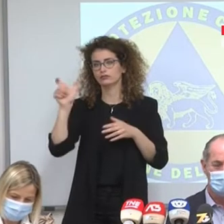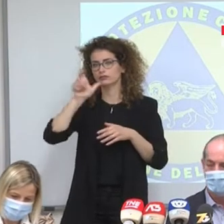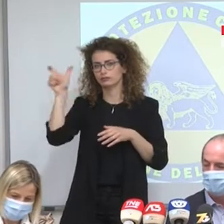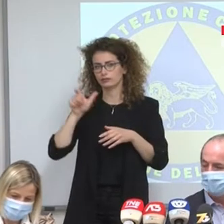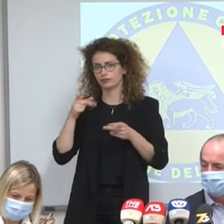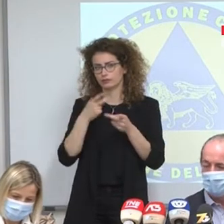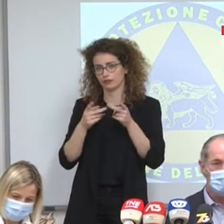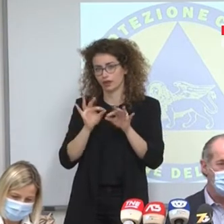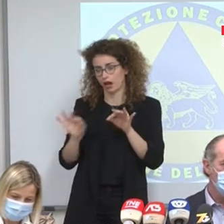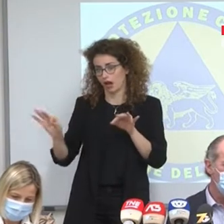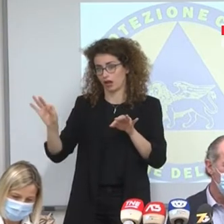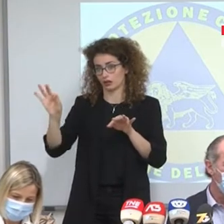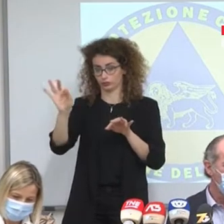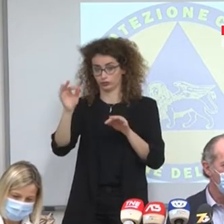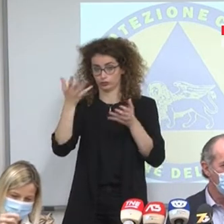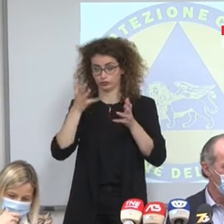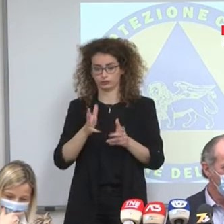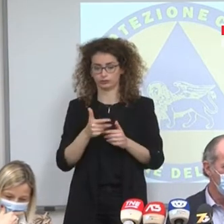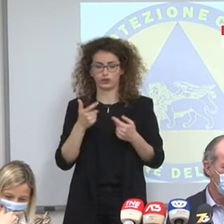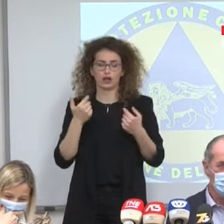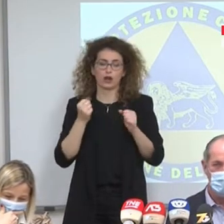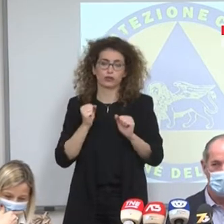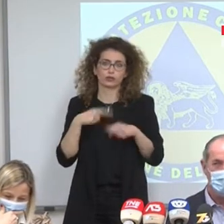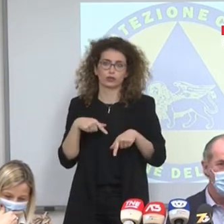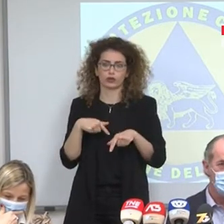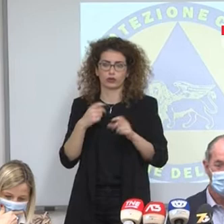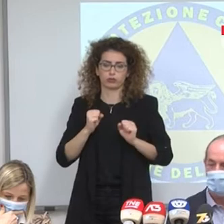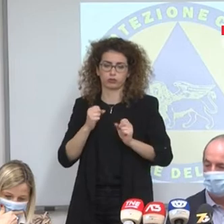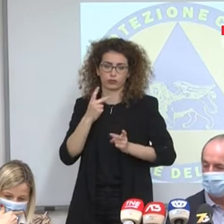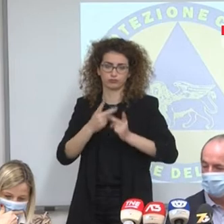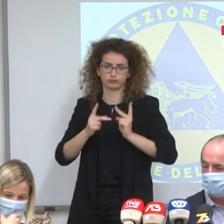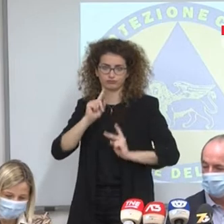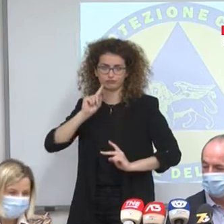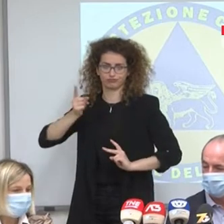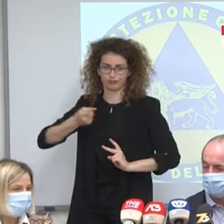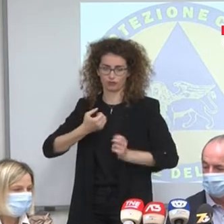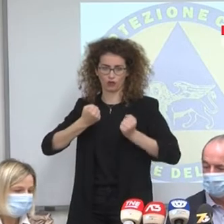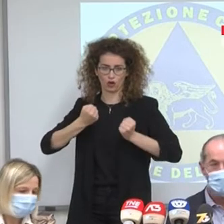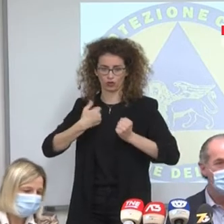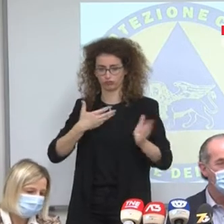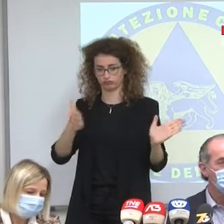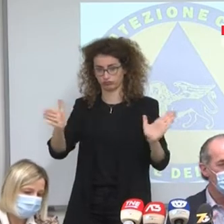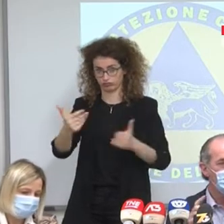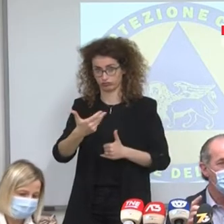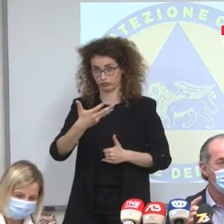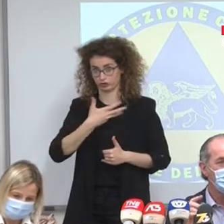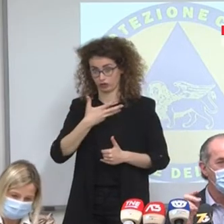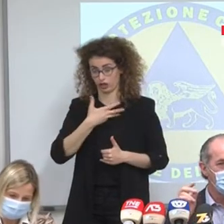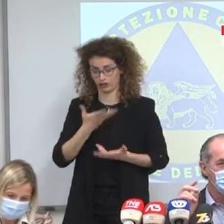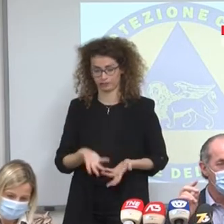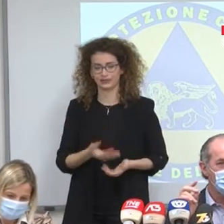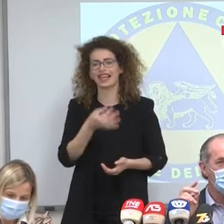l'Italia, però insomma noi potremmo fare una roba più poderosa, anche viste i locali che abbiamo. Che non vuol